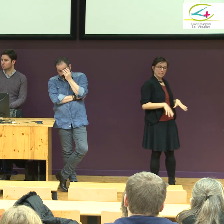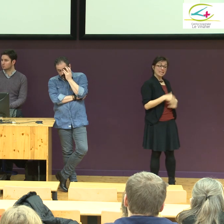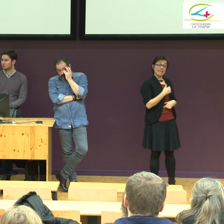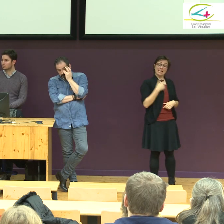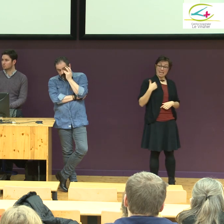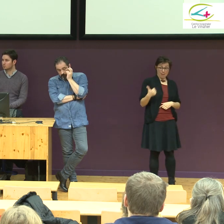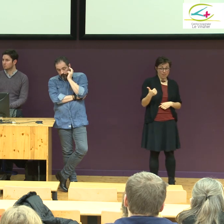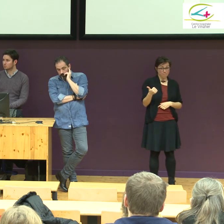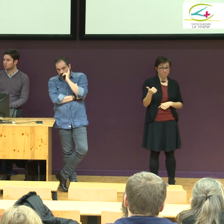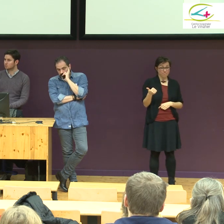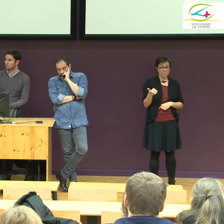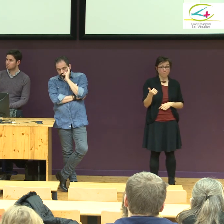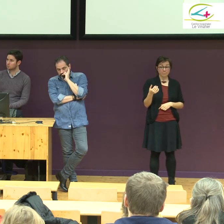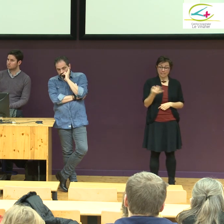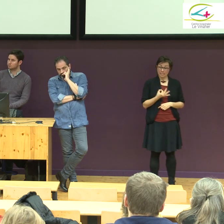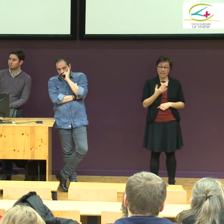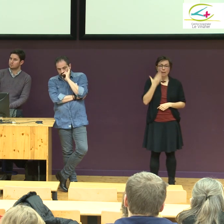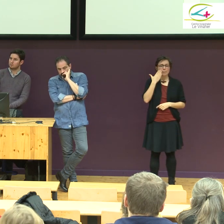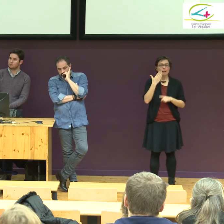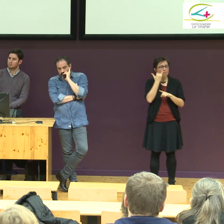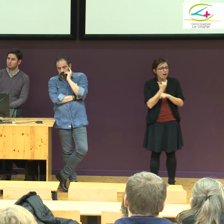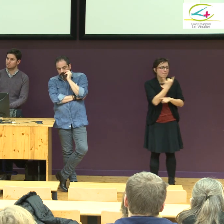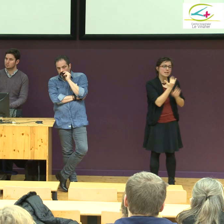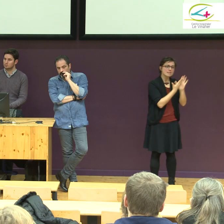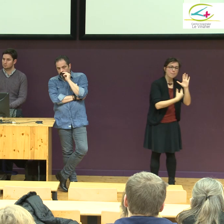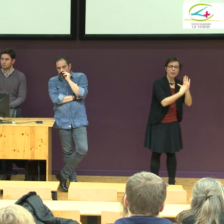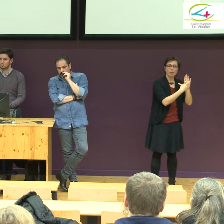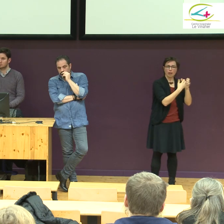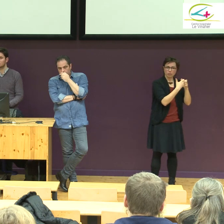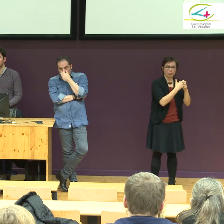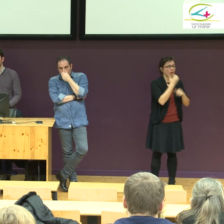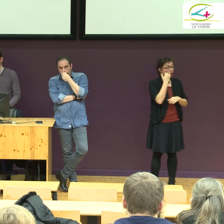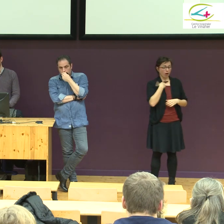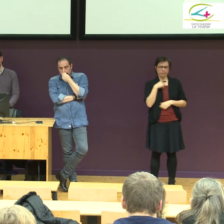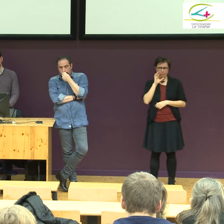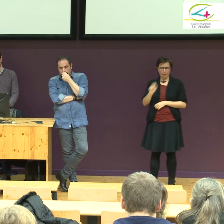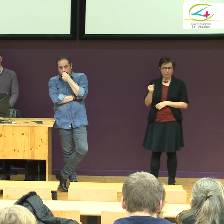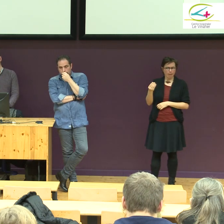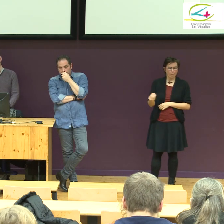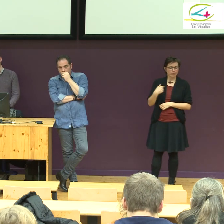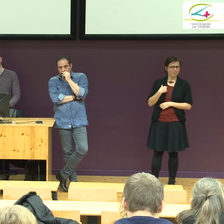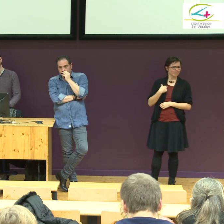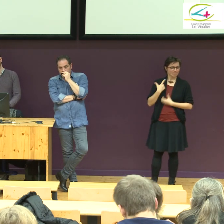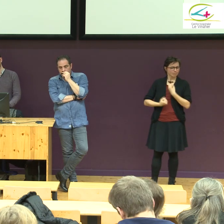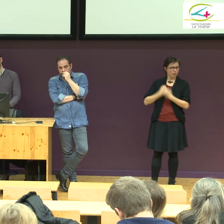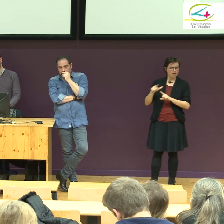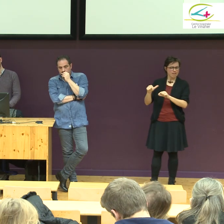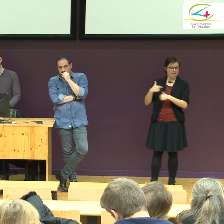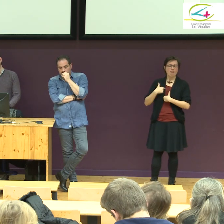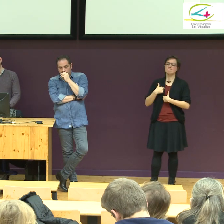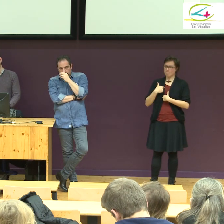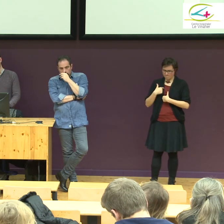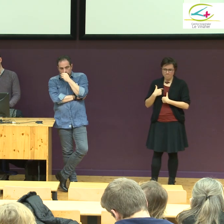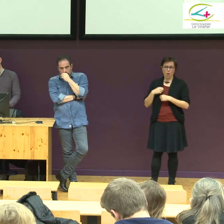que quand ils appelaient en fait le CMD, quand il y avait effectivement l'identification d'un enfant en souffrance et avec une prise en